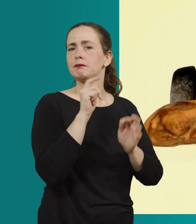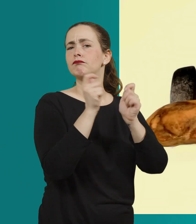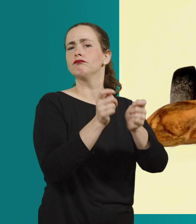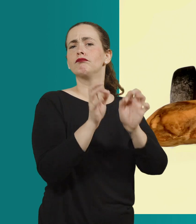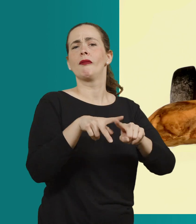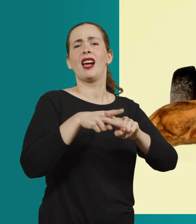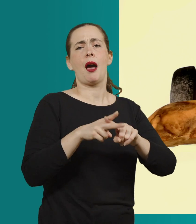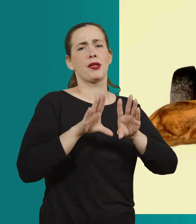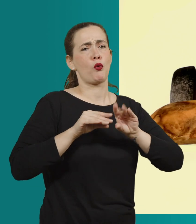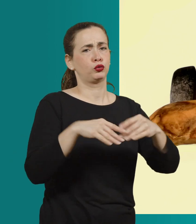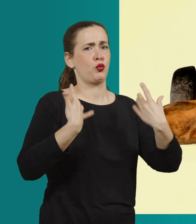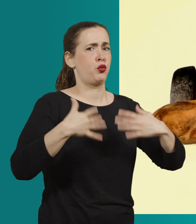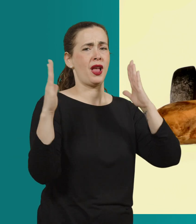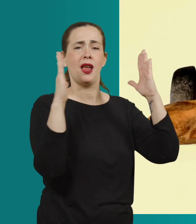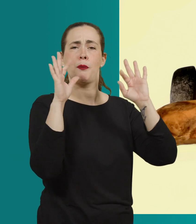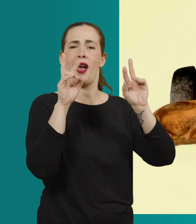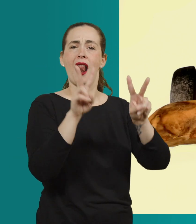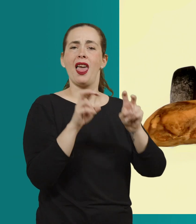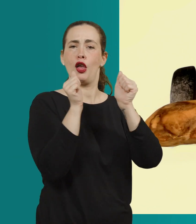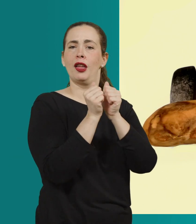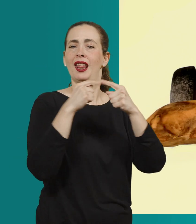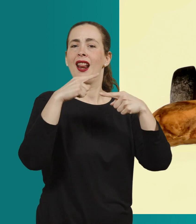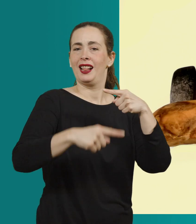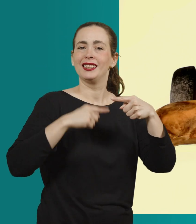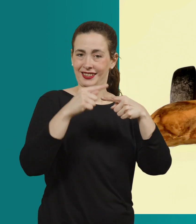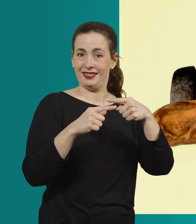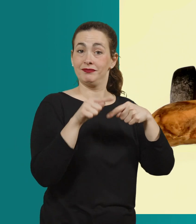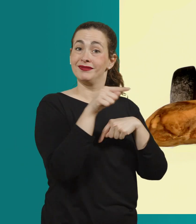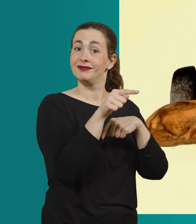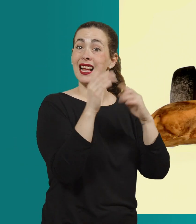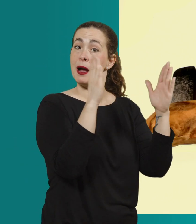És una eina molt emprada durant el Neolític i fins l'edat del ferro,